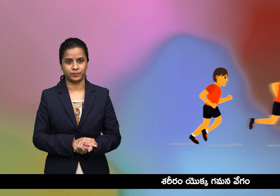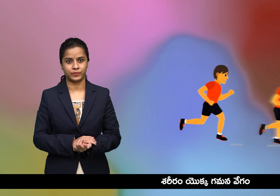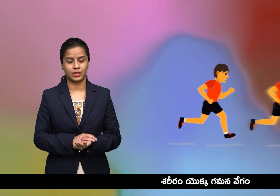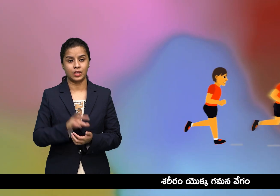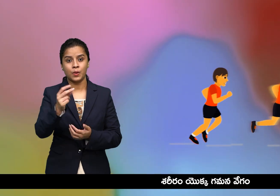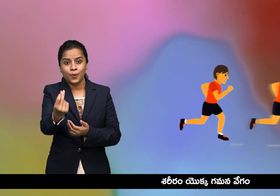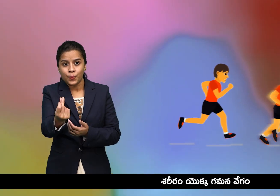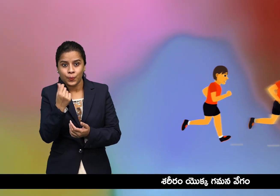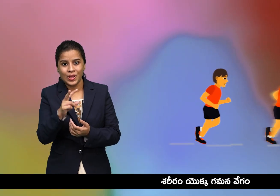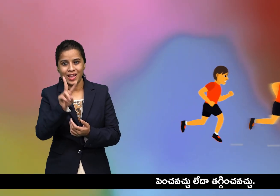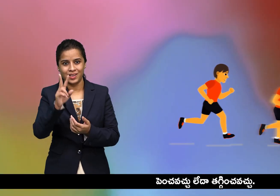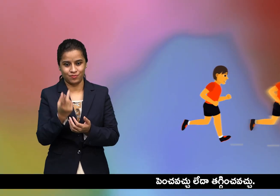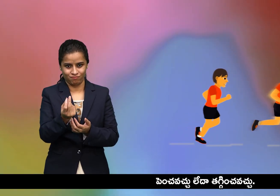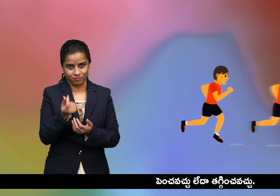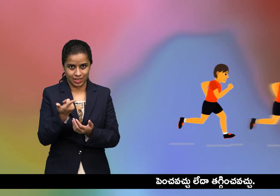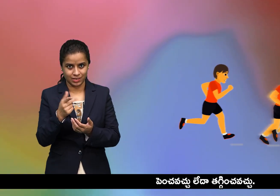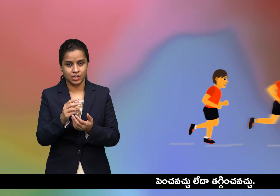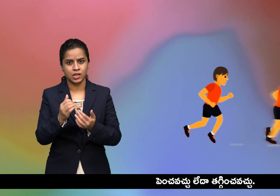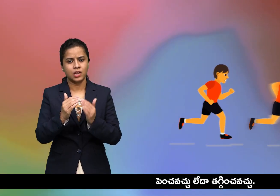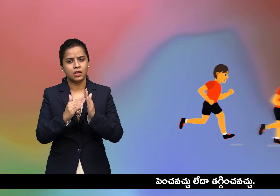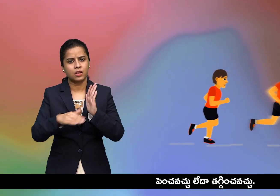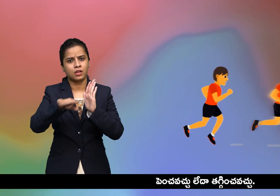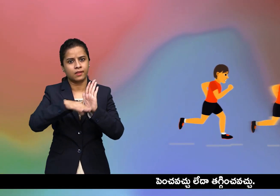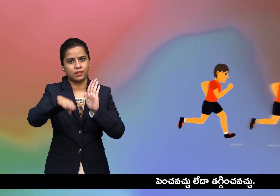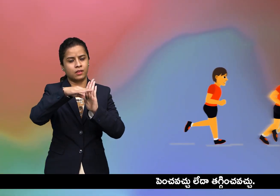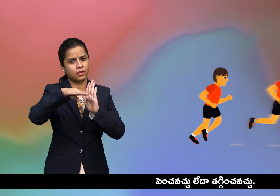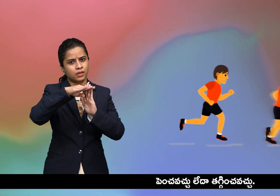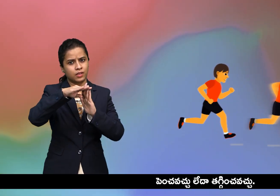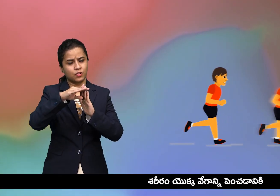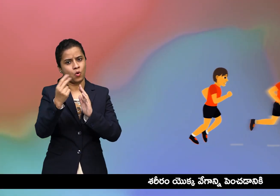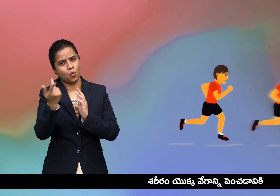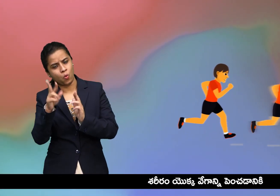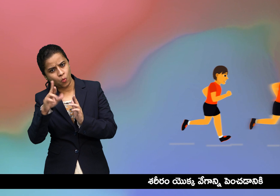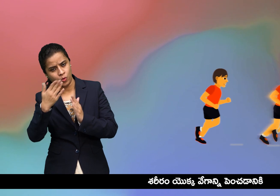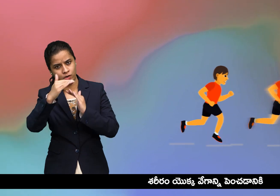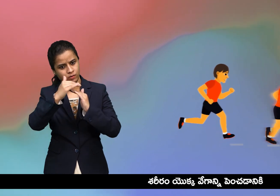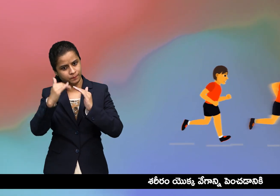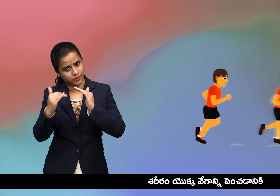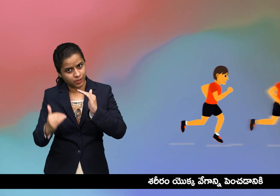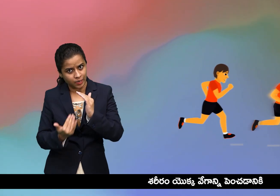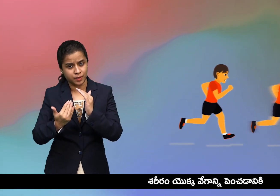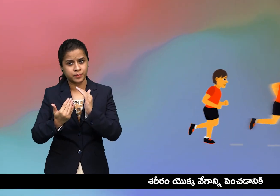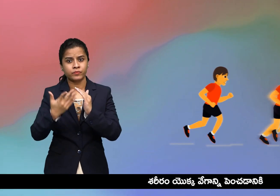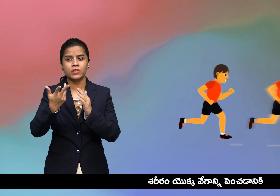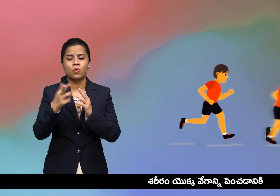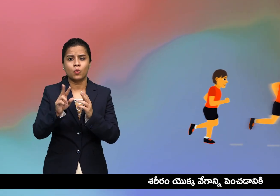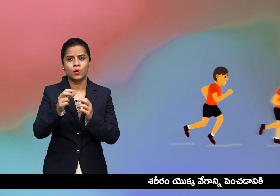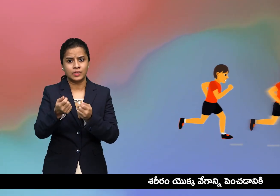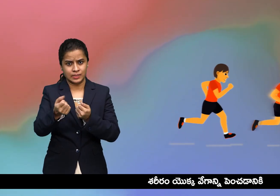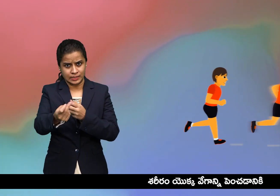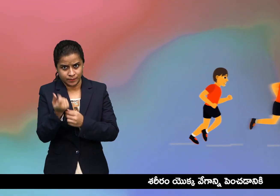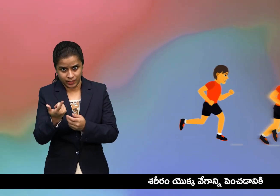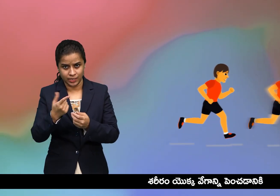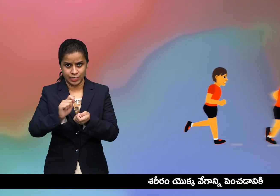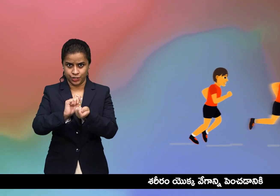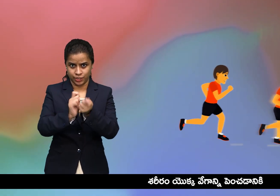శరీరం యొక్క గమన వేగం పెంచవచ్చు లేదా తగ్గించవచ్చు. శరీరం యొక్క వేగాన్ని